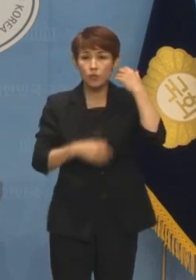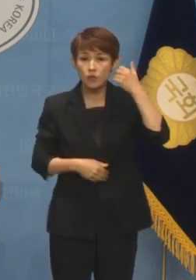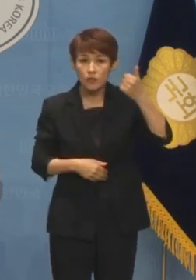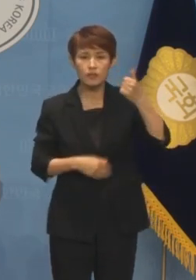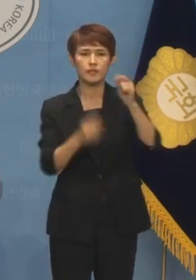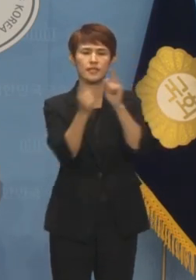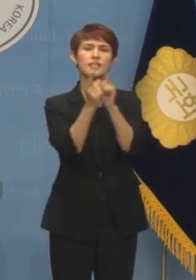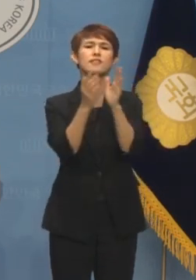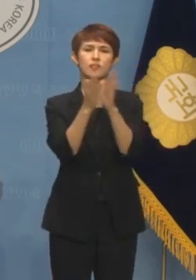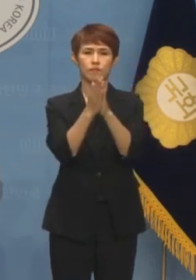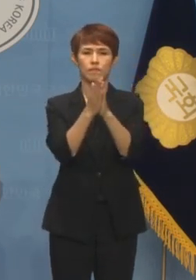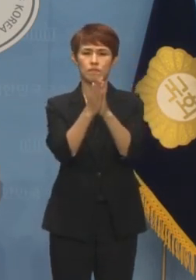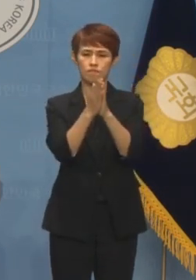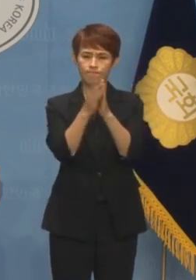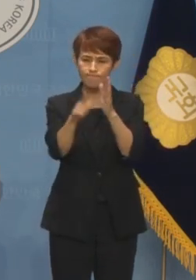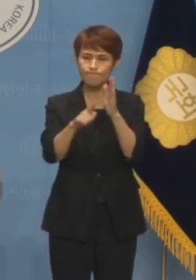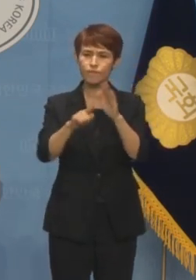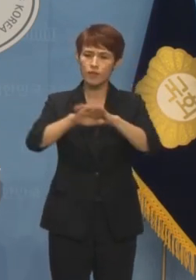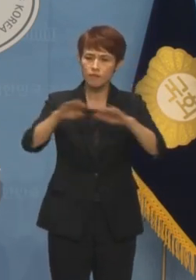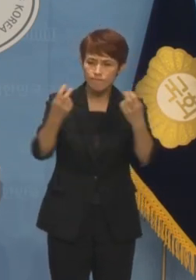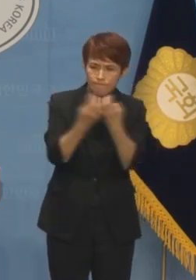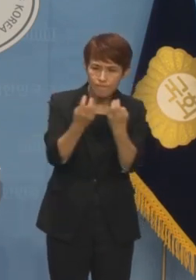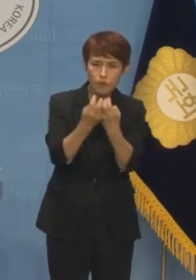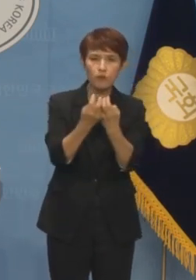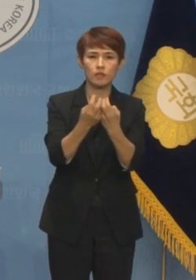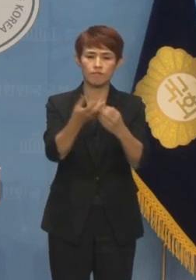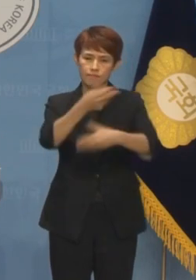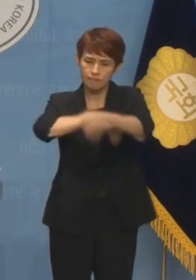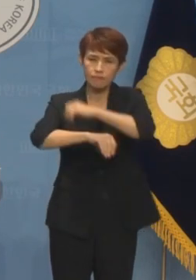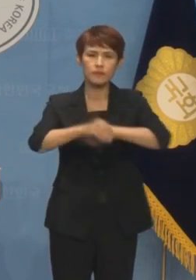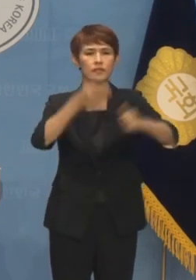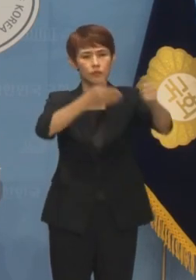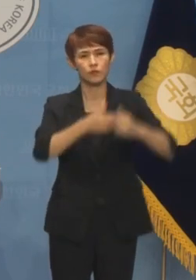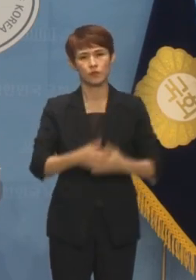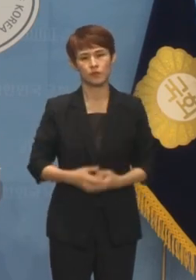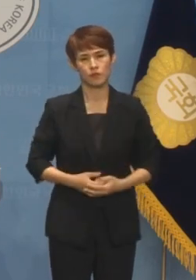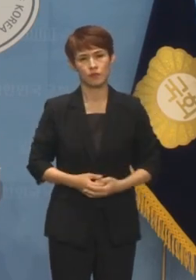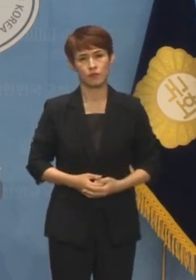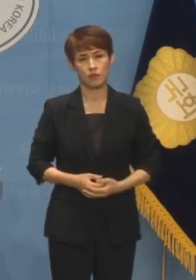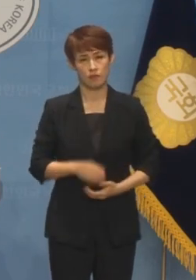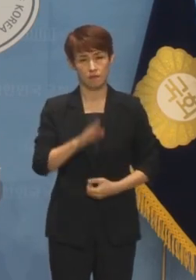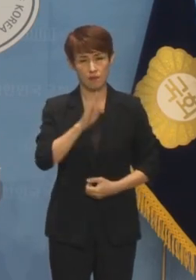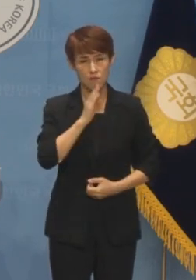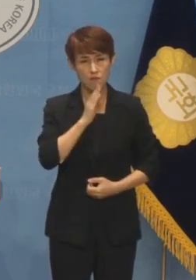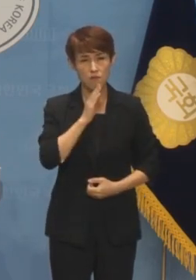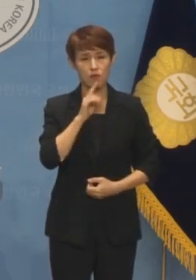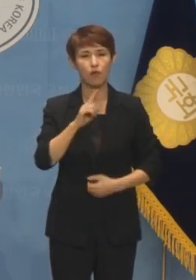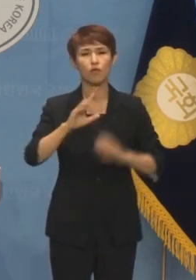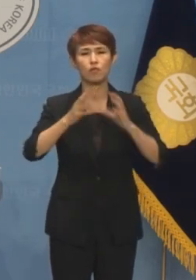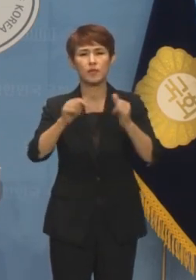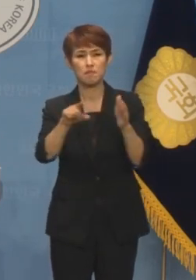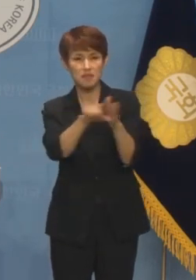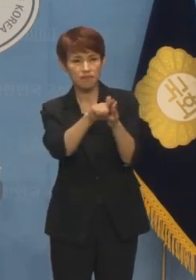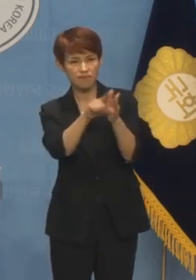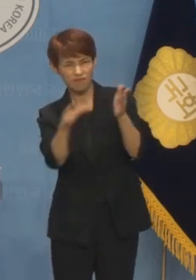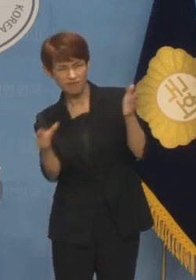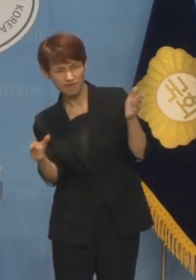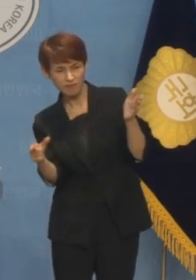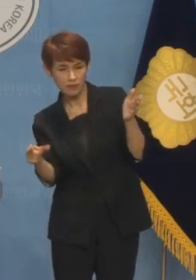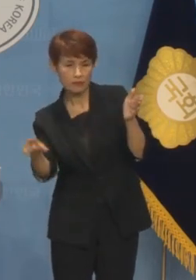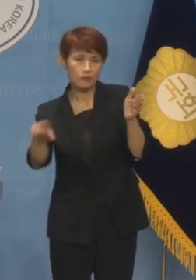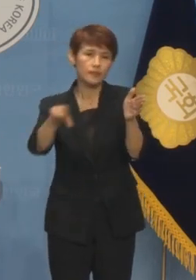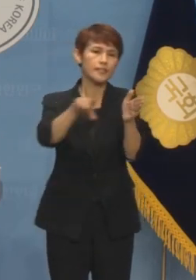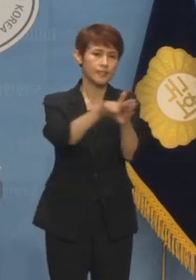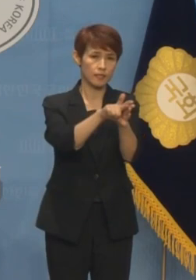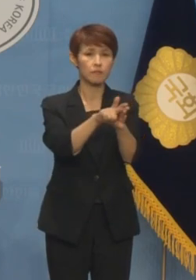직접 근본적인 대책 마련에 나서십시오. 그것이 추락한 국민의 신뢰를 되찾을